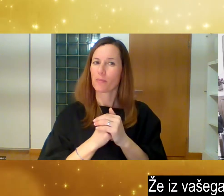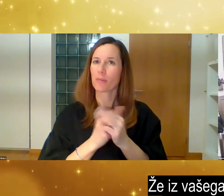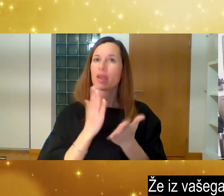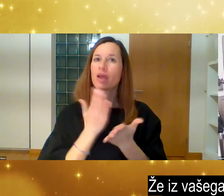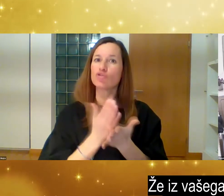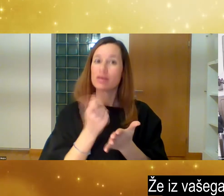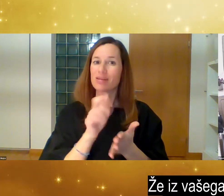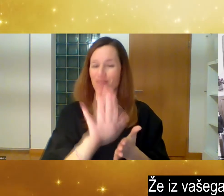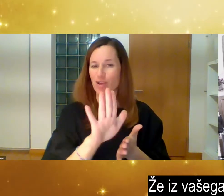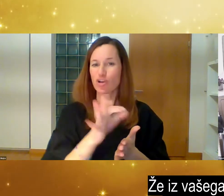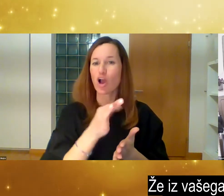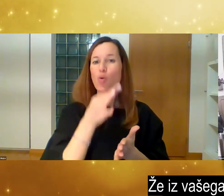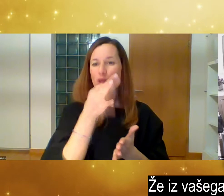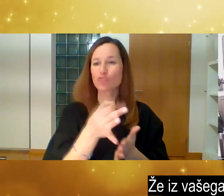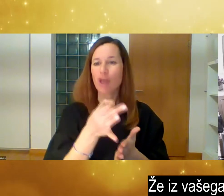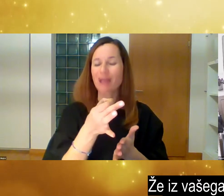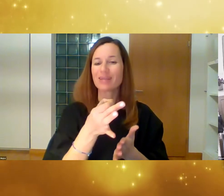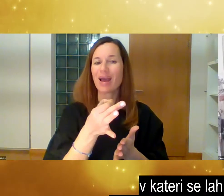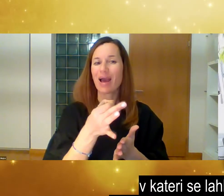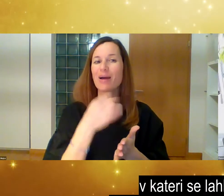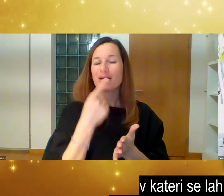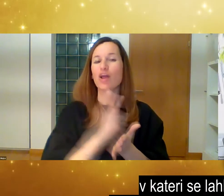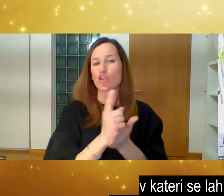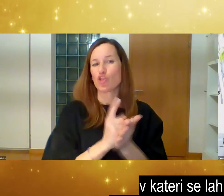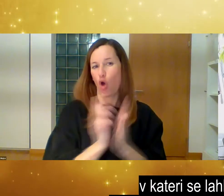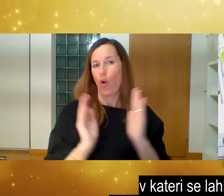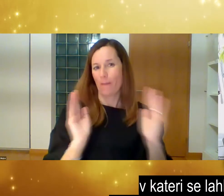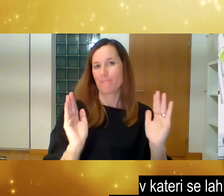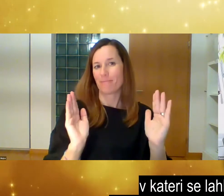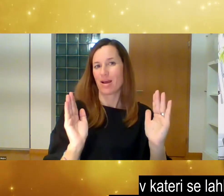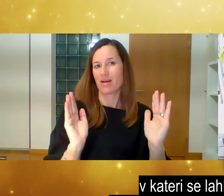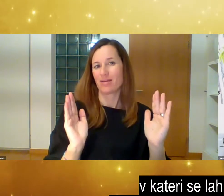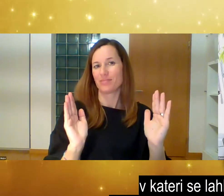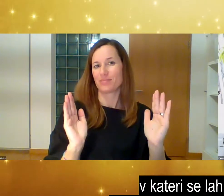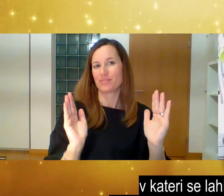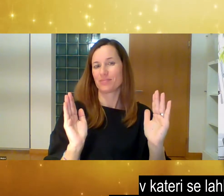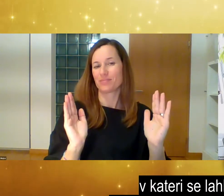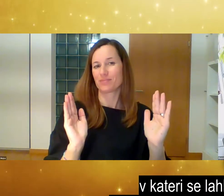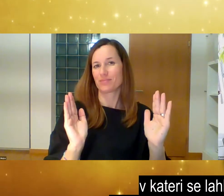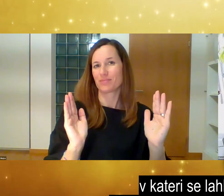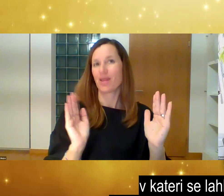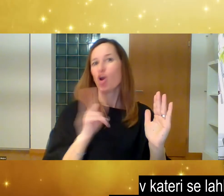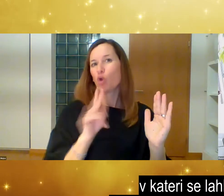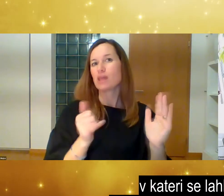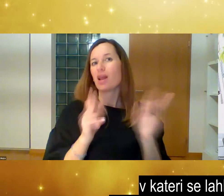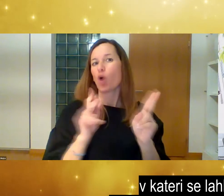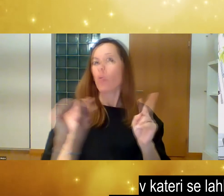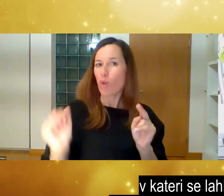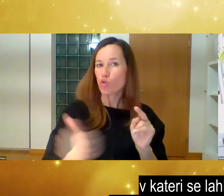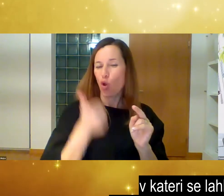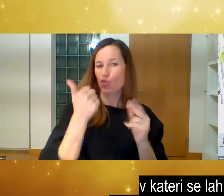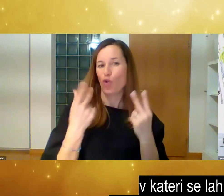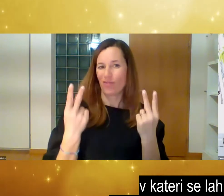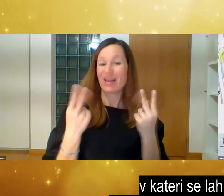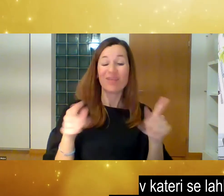vašega vprašanja izhaja, da je doba, v kateri se lahko pač uveljavlja ponovno